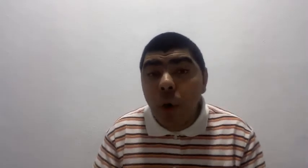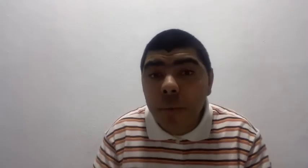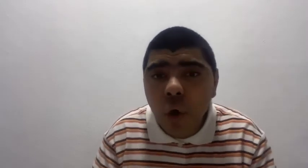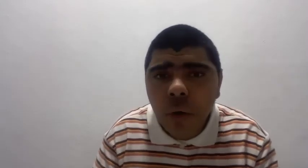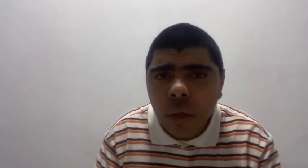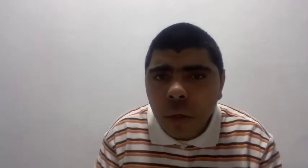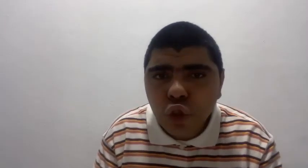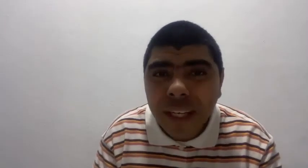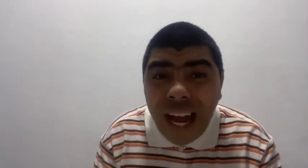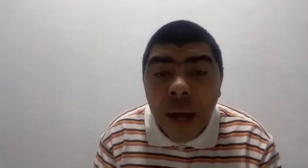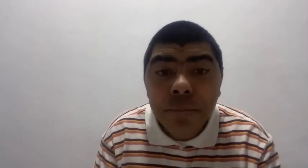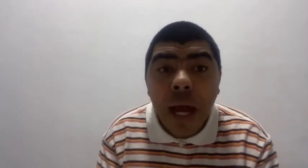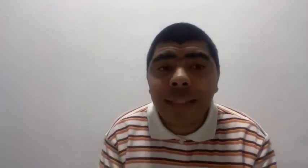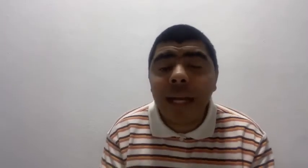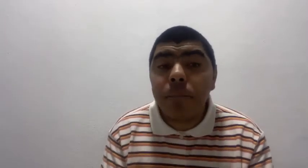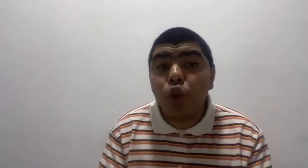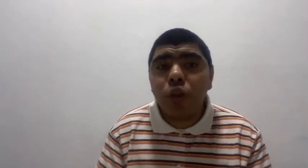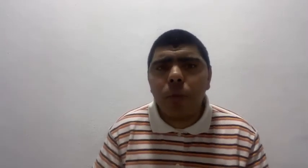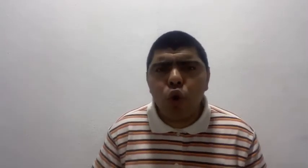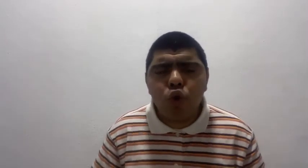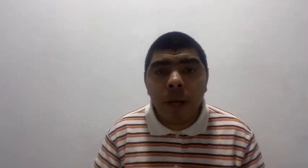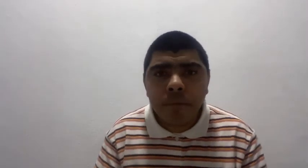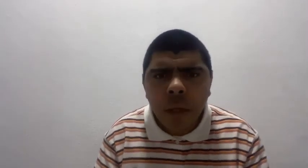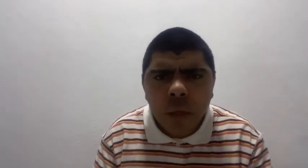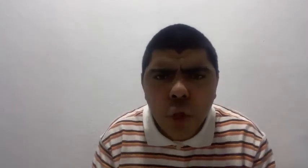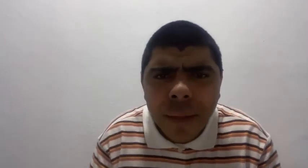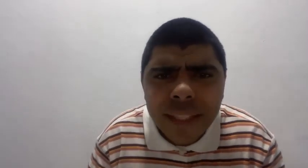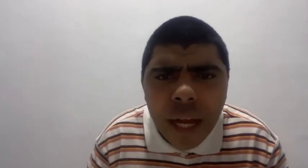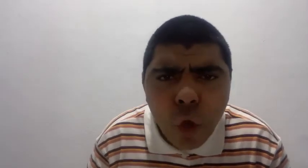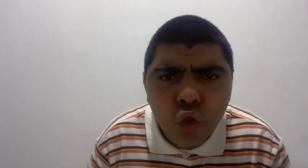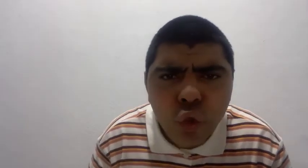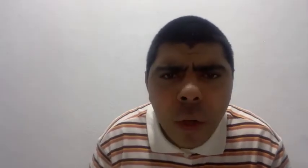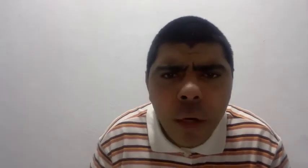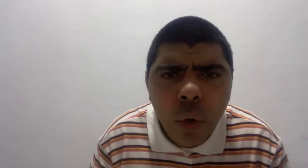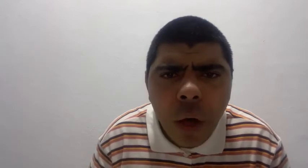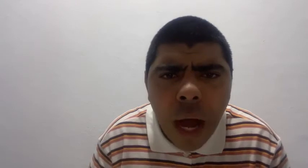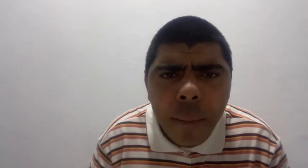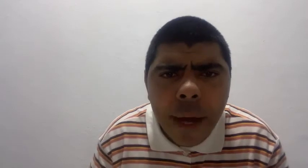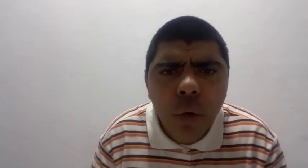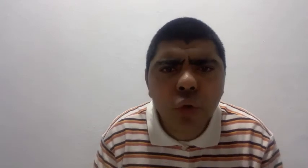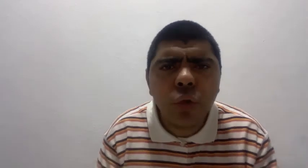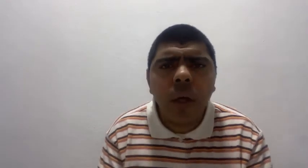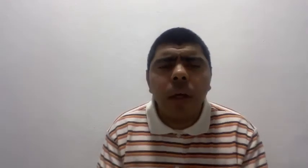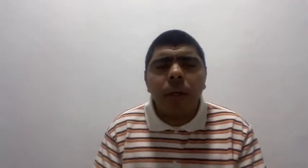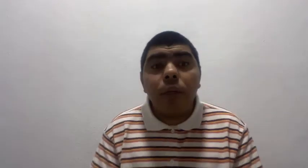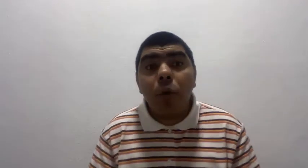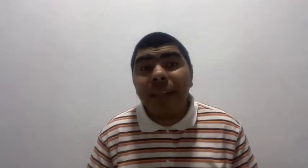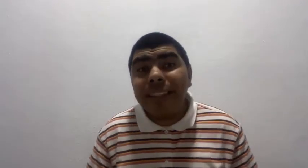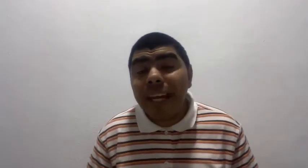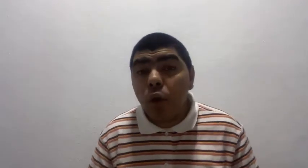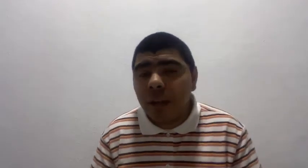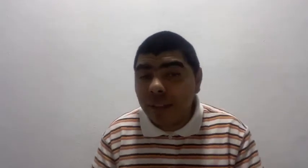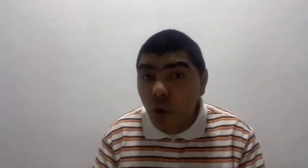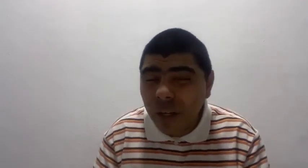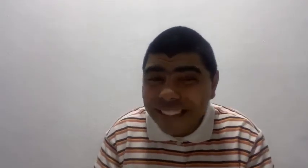pueblo. Será hasta el próximo lunes. Dios bendiga a Consuelo, a Avalos, y Dios bendiga a los que se